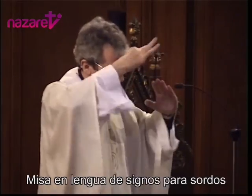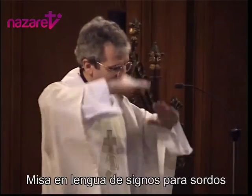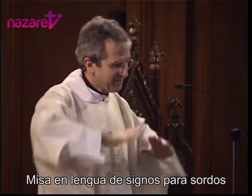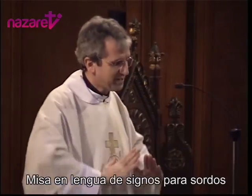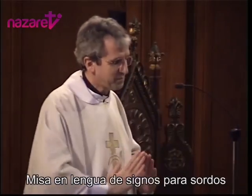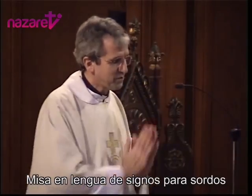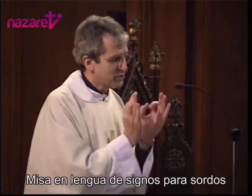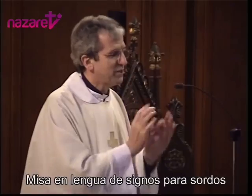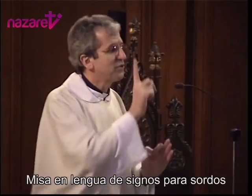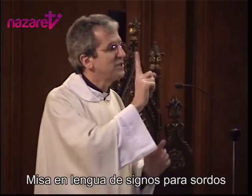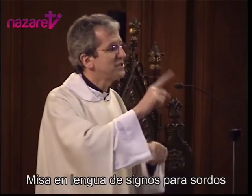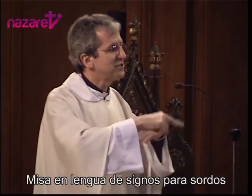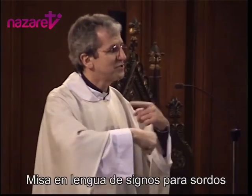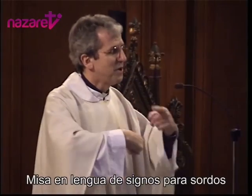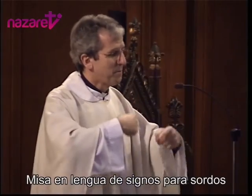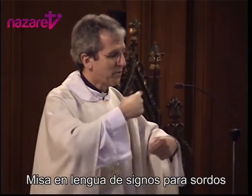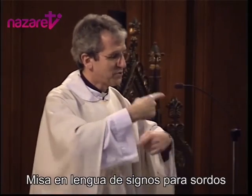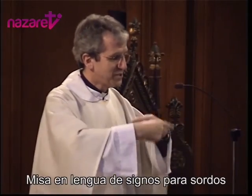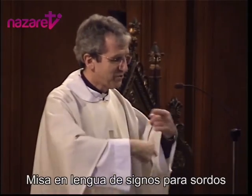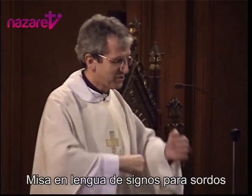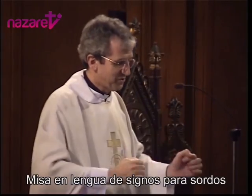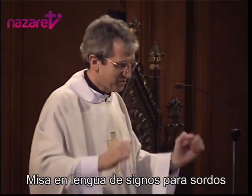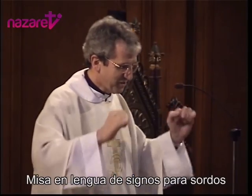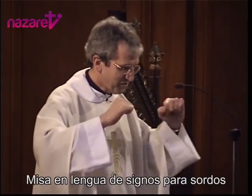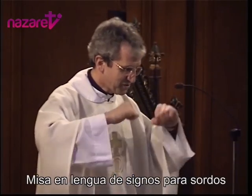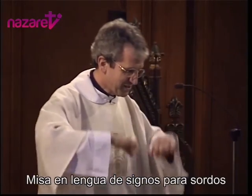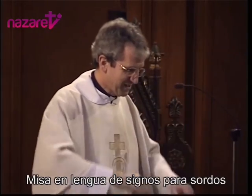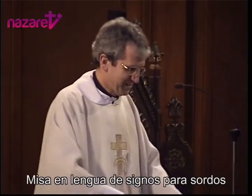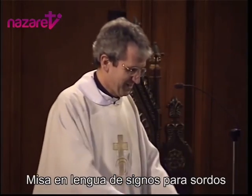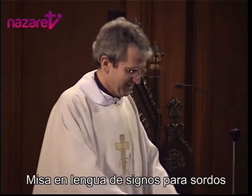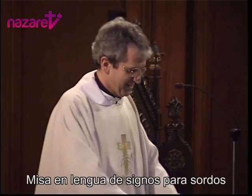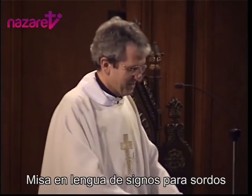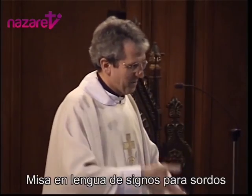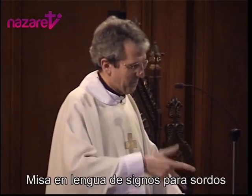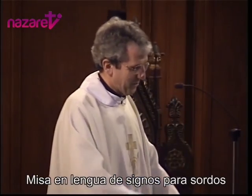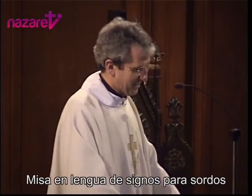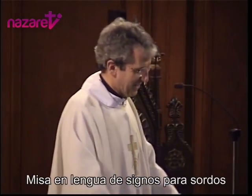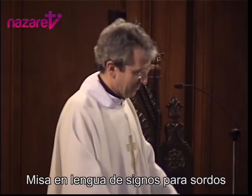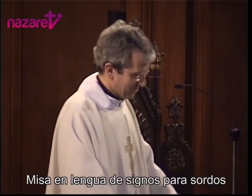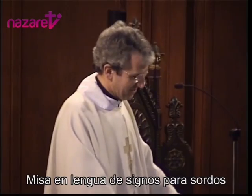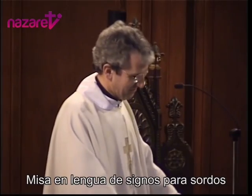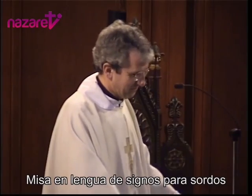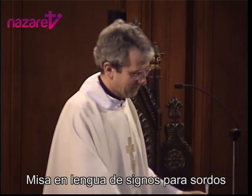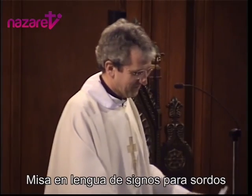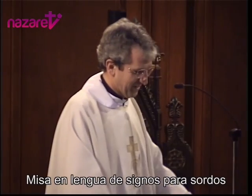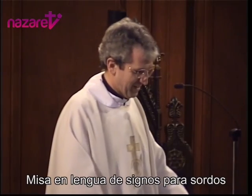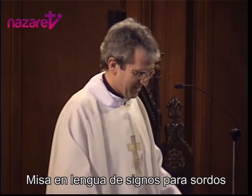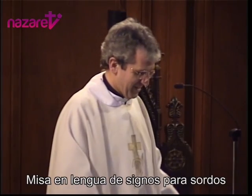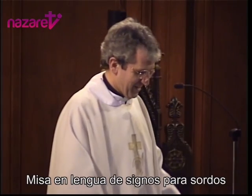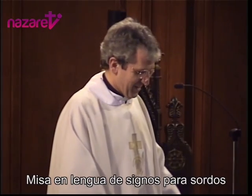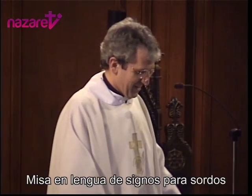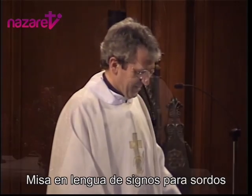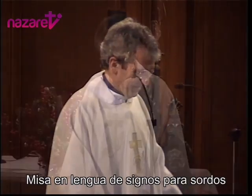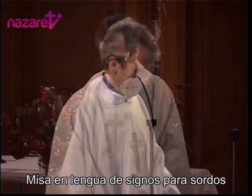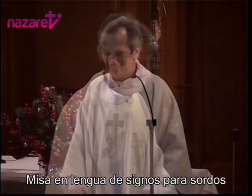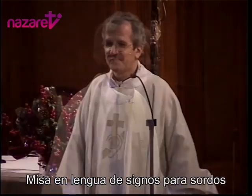la unidad del Espíritu Santo y es Dios por los siglos de los siglos, podéis sentaros.